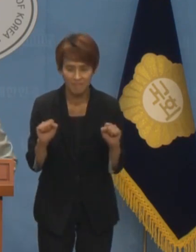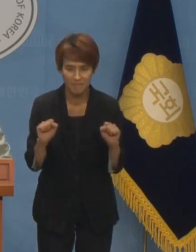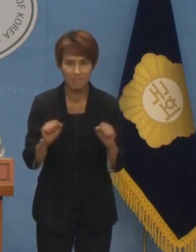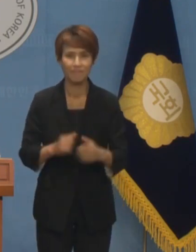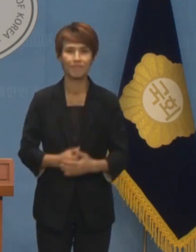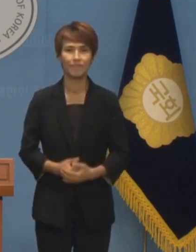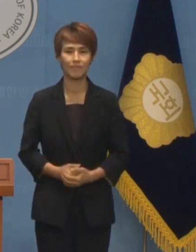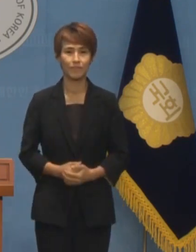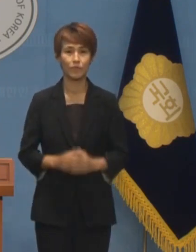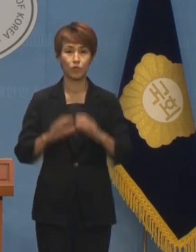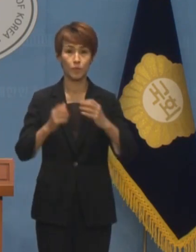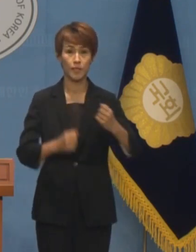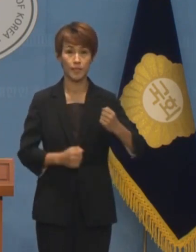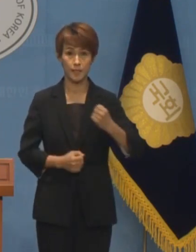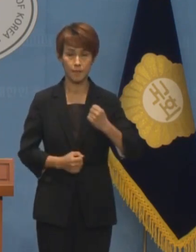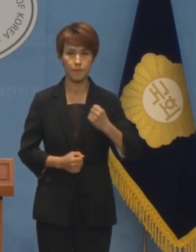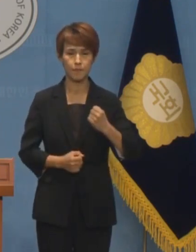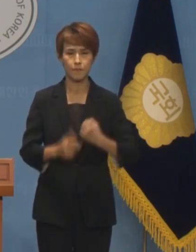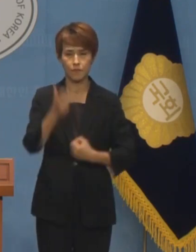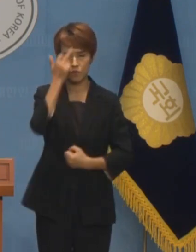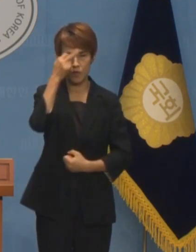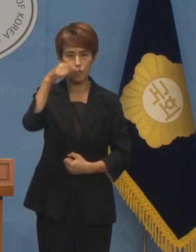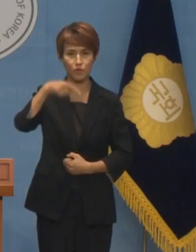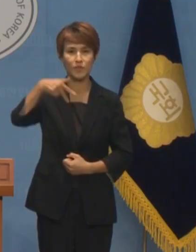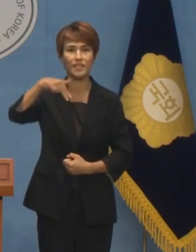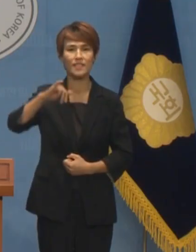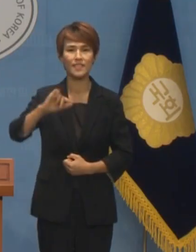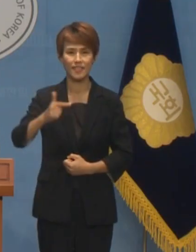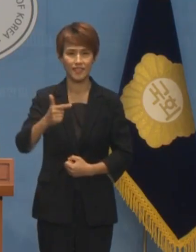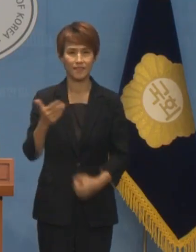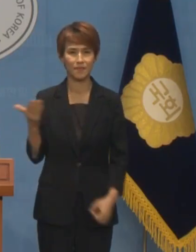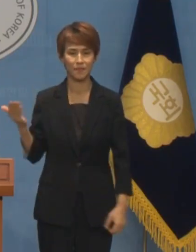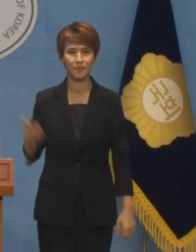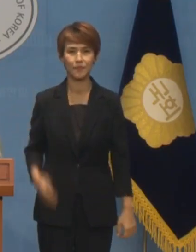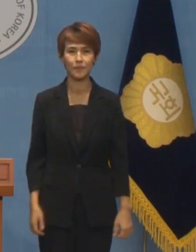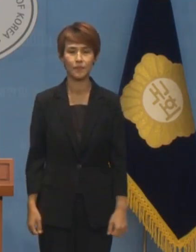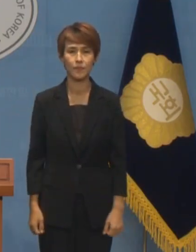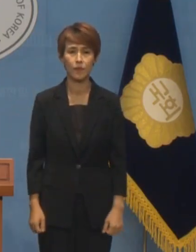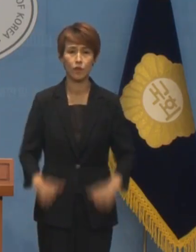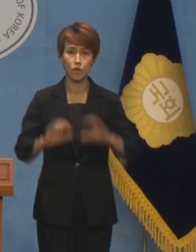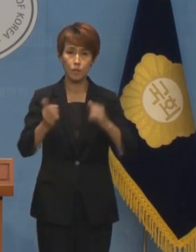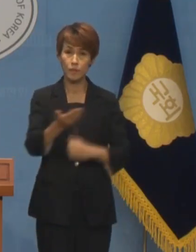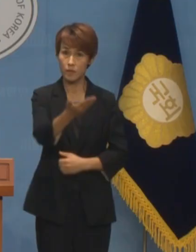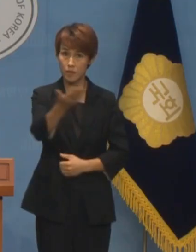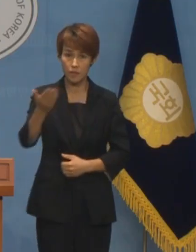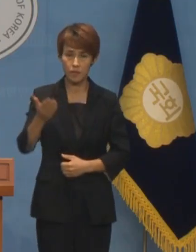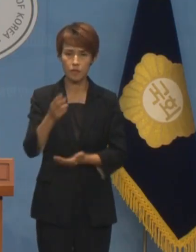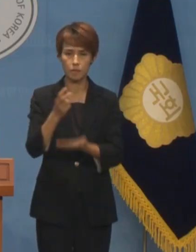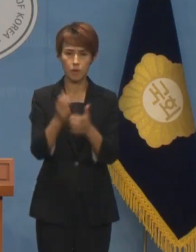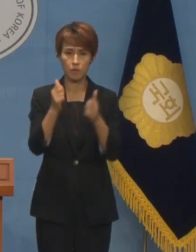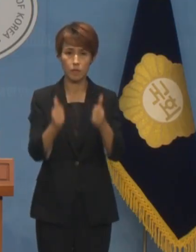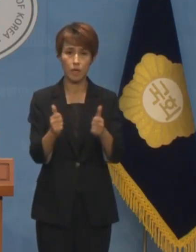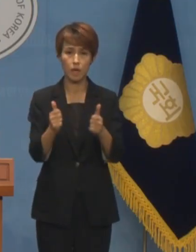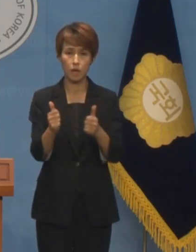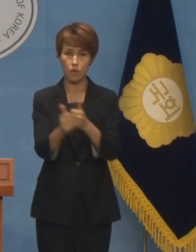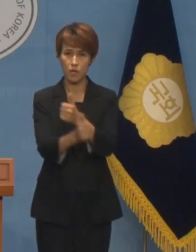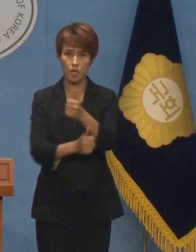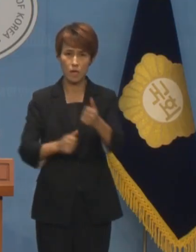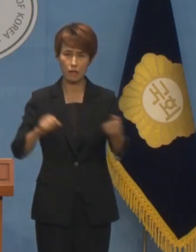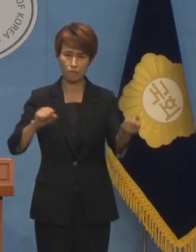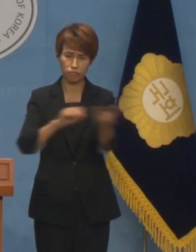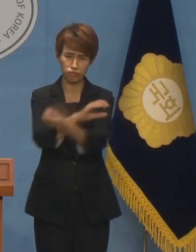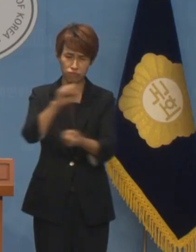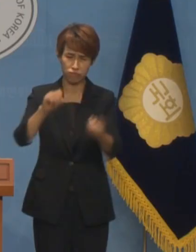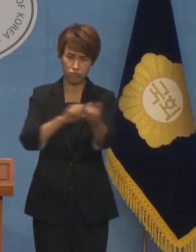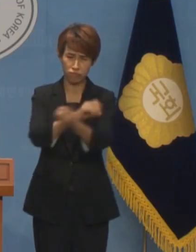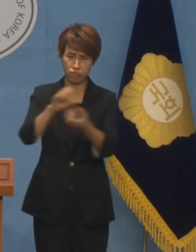안녕하세요. 국민의힘 최수진 수석 대변인입니다. 국민께서 법사위 난장판을 언제까지